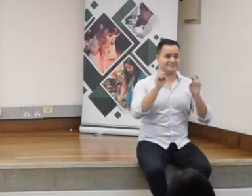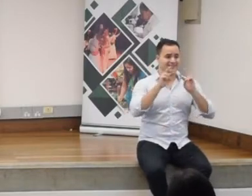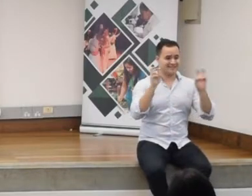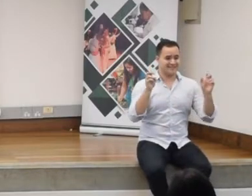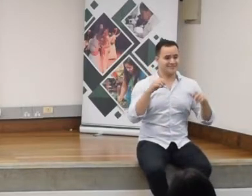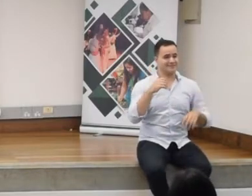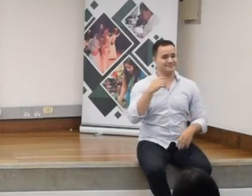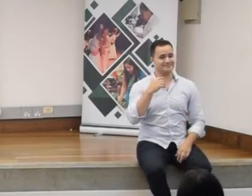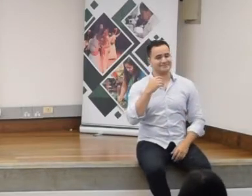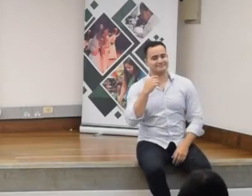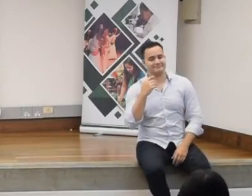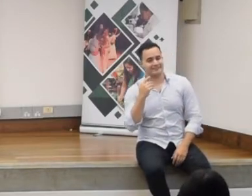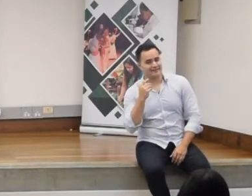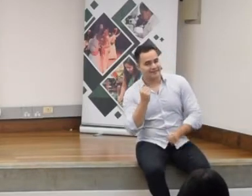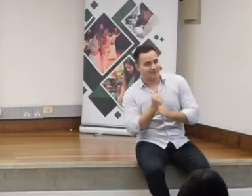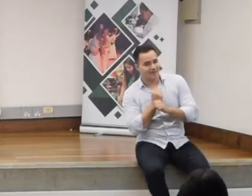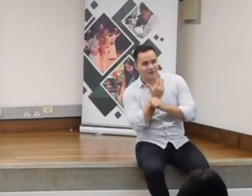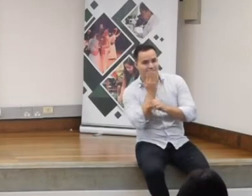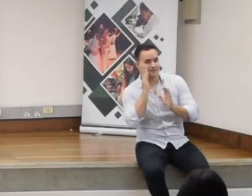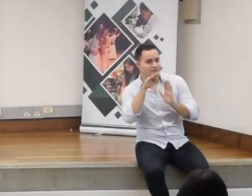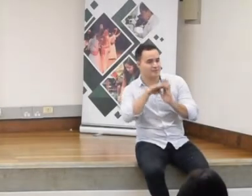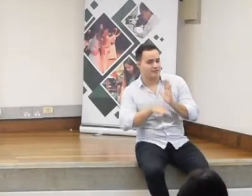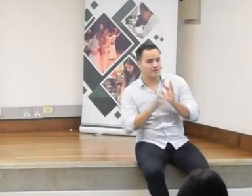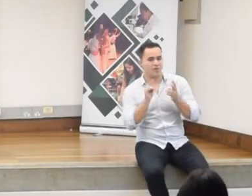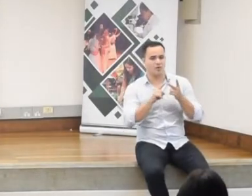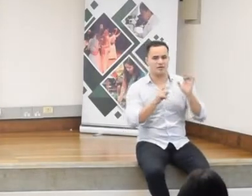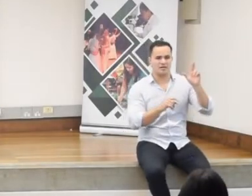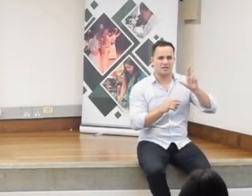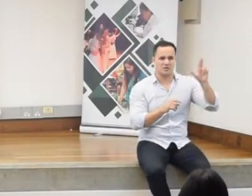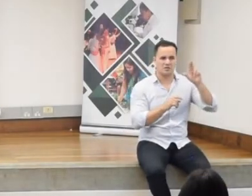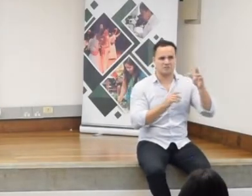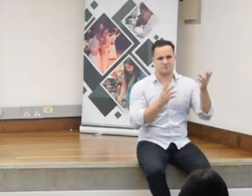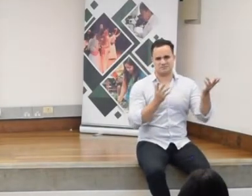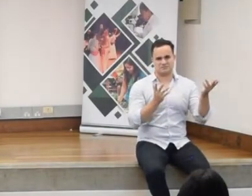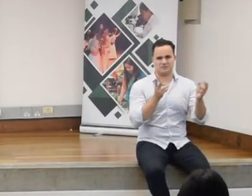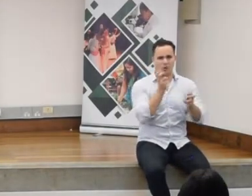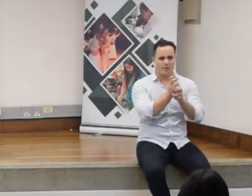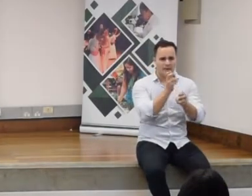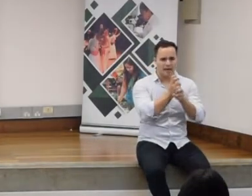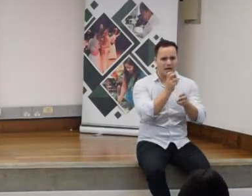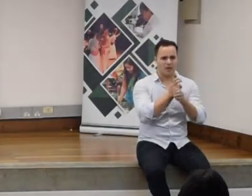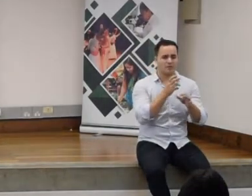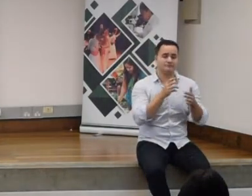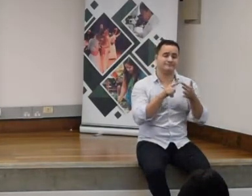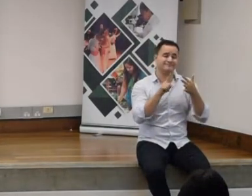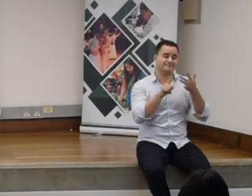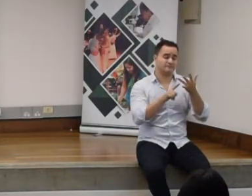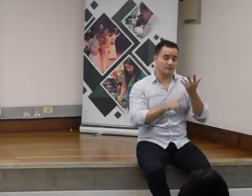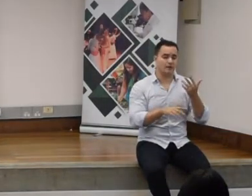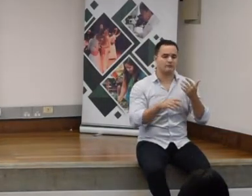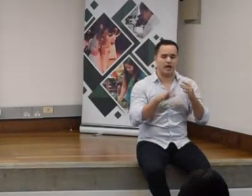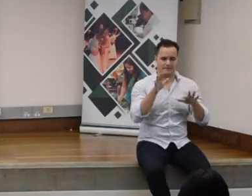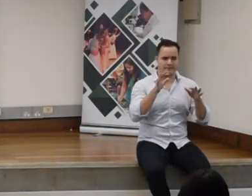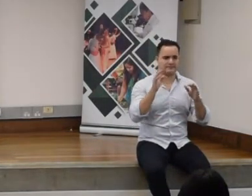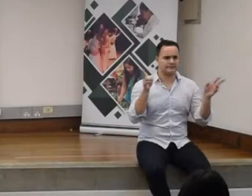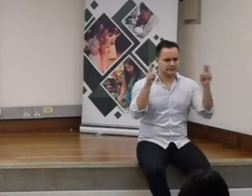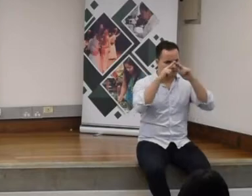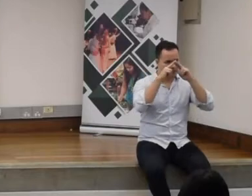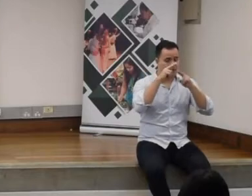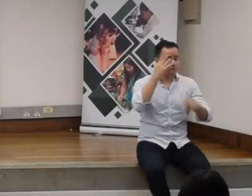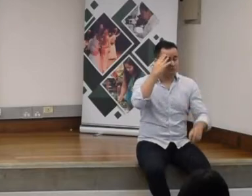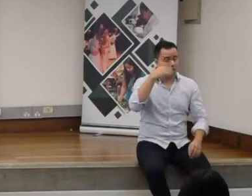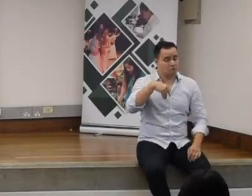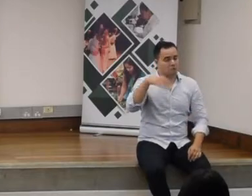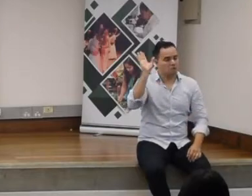de este tiene bajo rendimiento, o este tiene una región por allá que no se aprende pues como es. Entonces olvidamos el ser y las personas